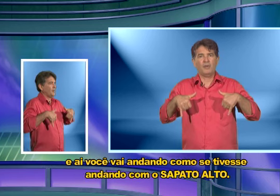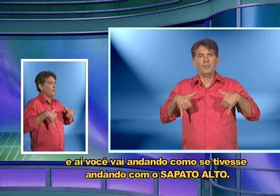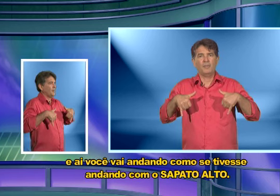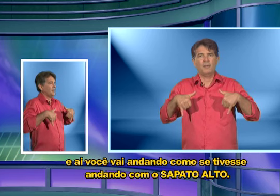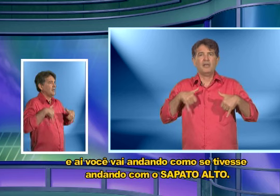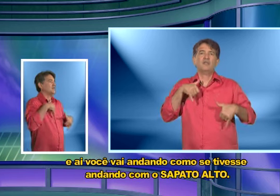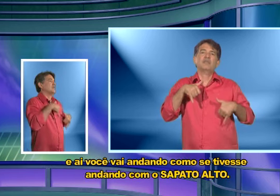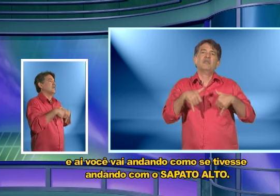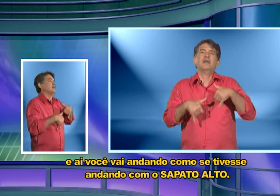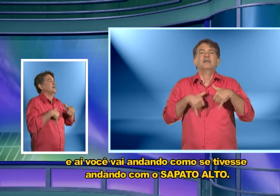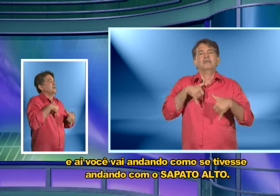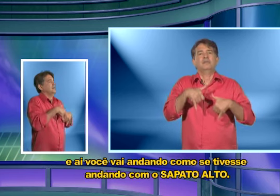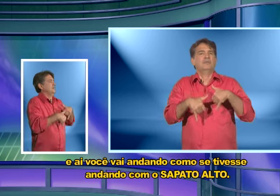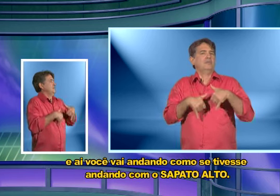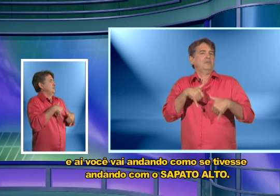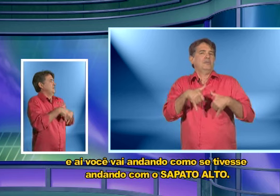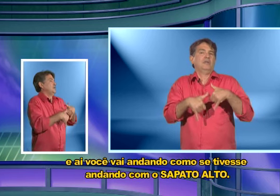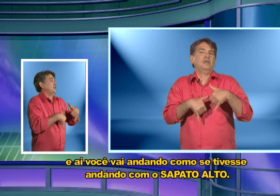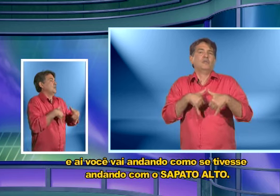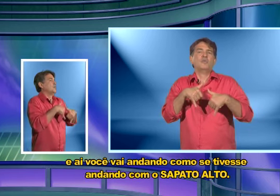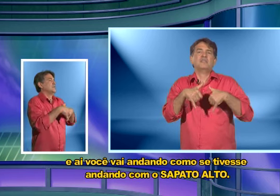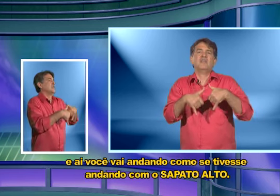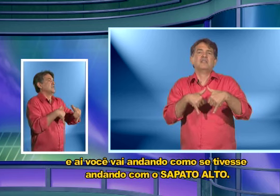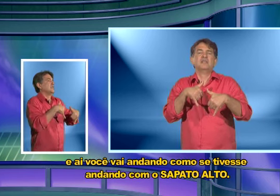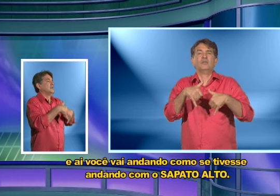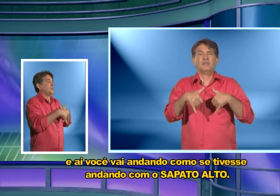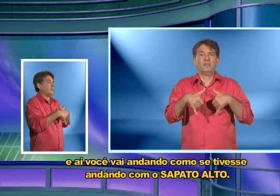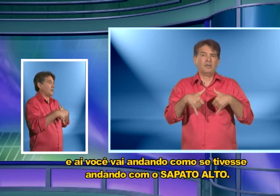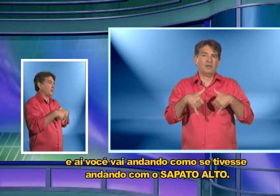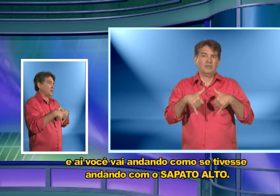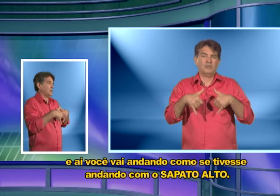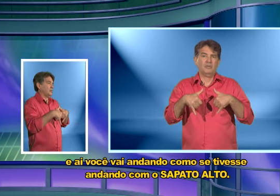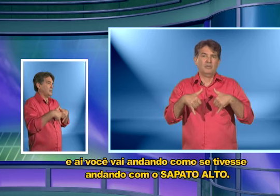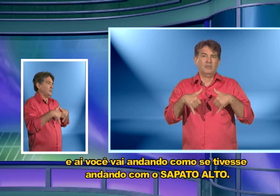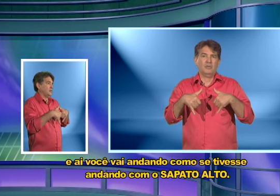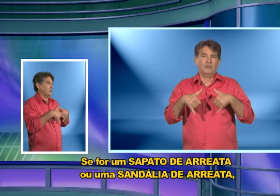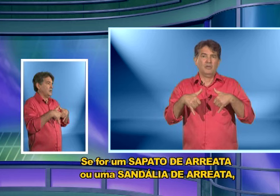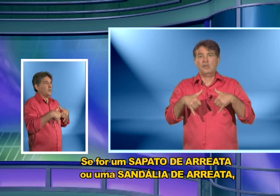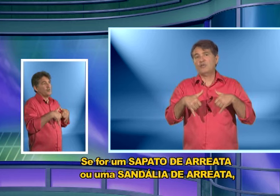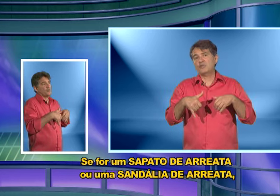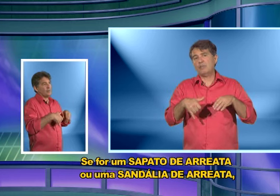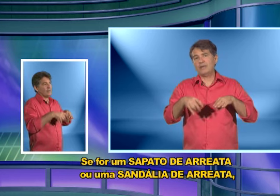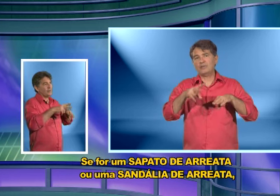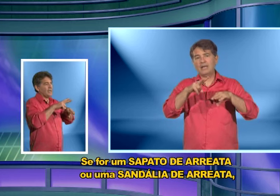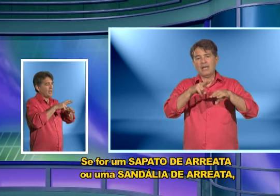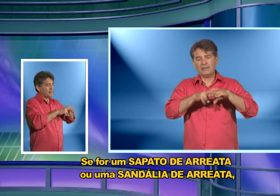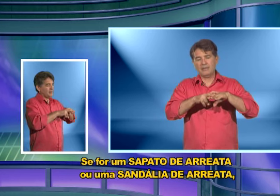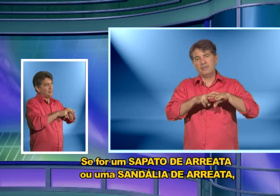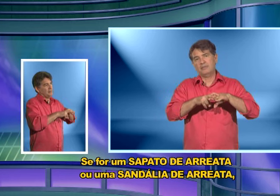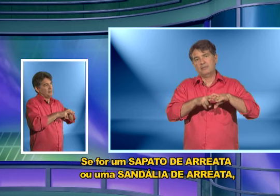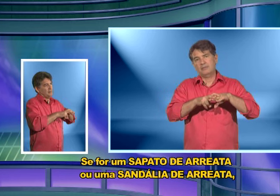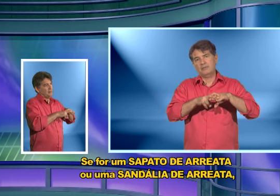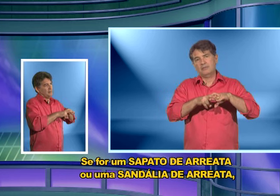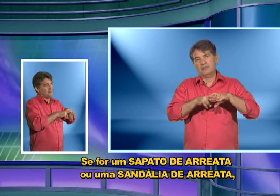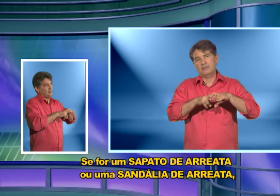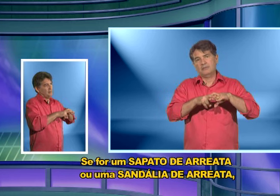essa a forma. E aí você vai dando como se estivesse andando com o sapato alto. Se for um sapato de arriata,